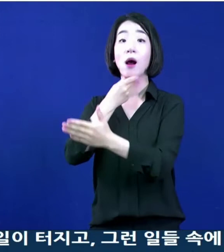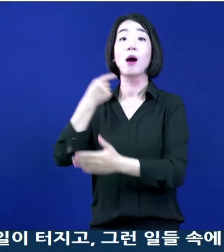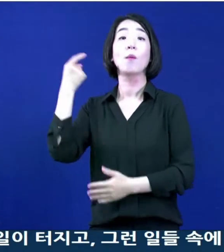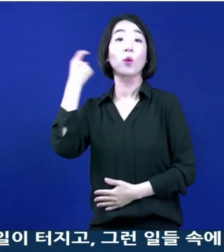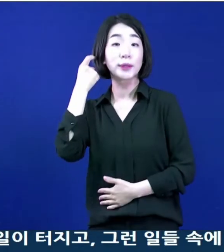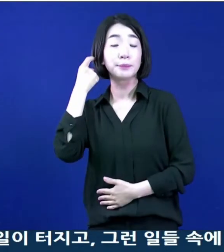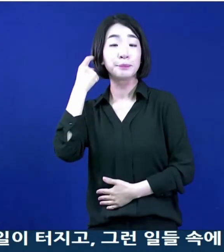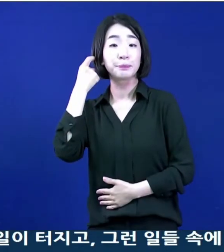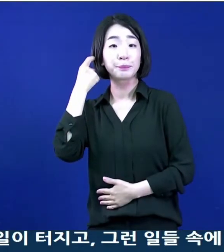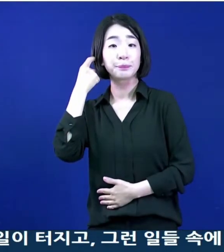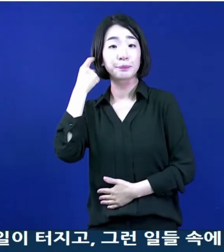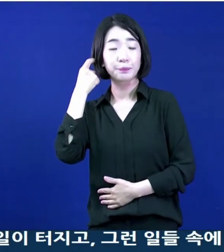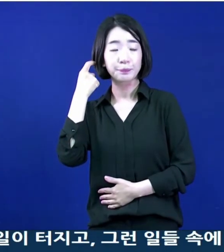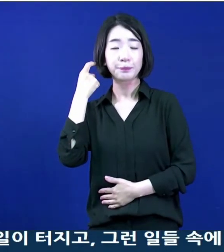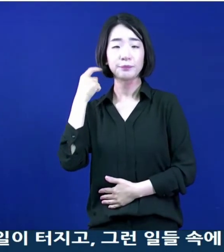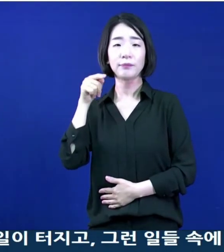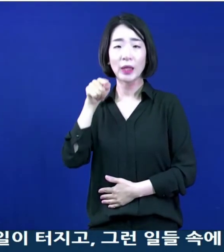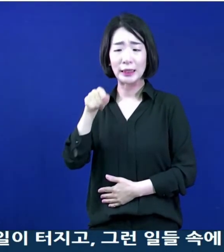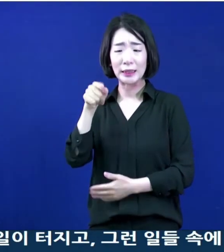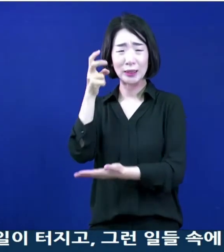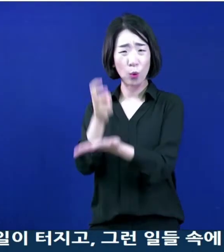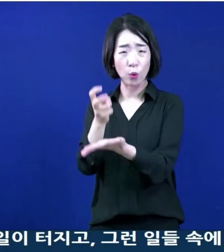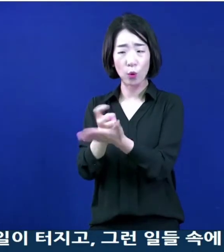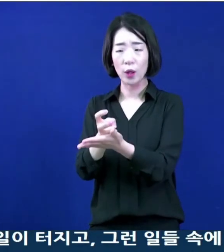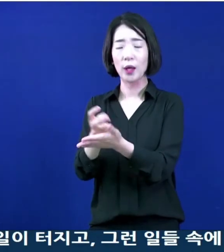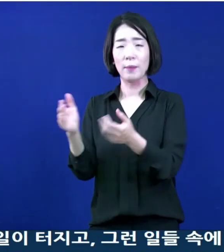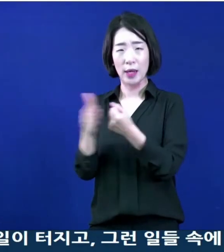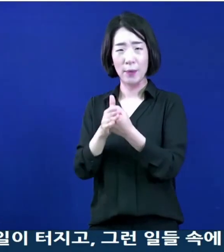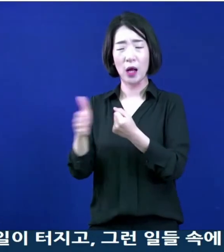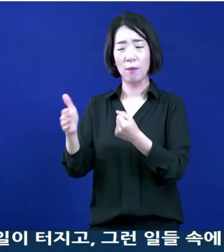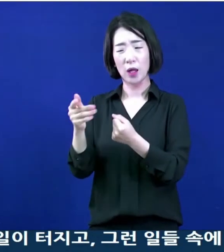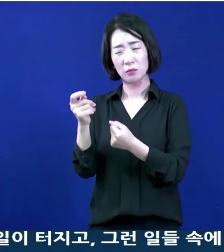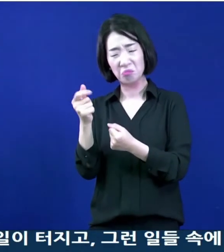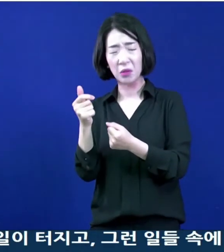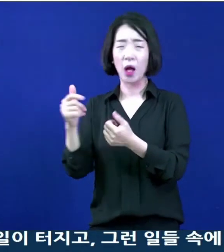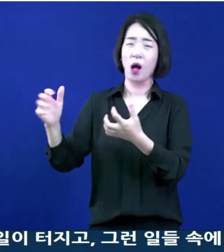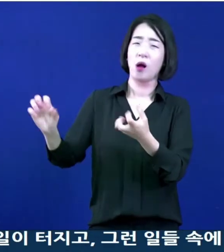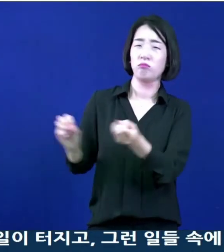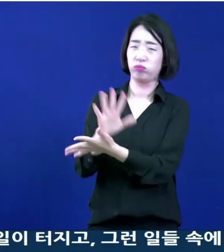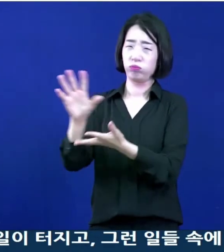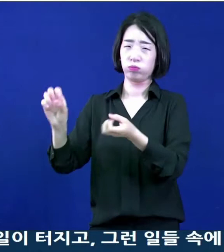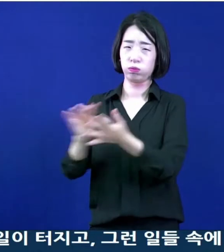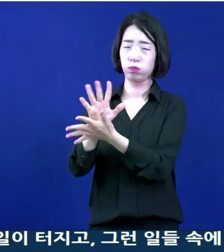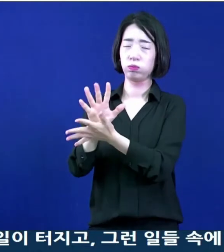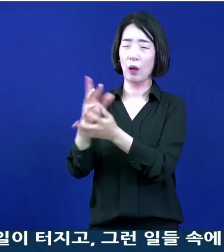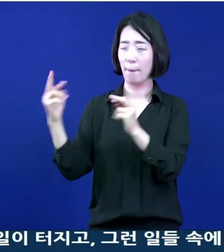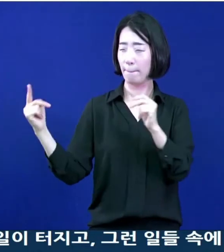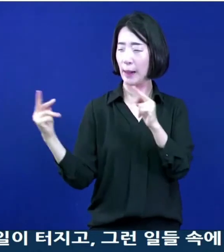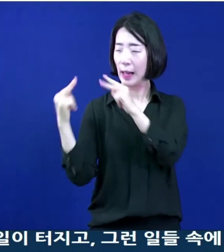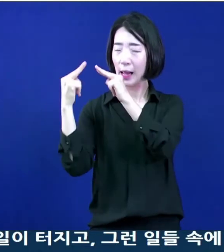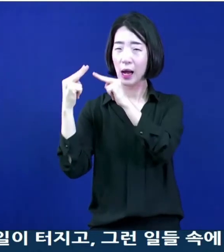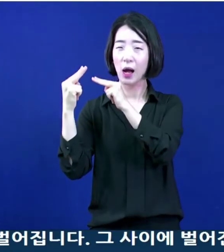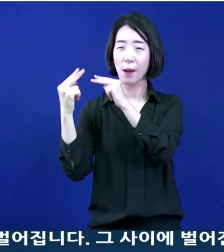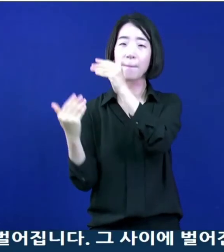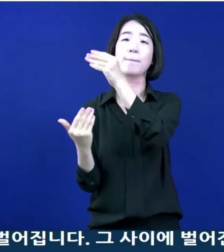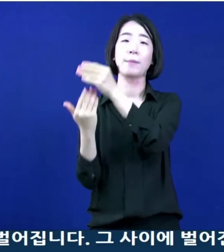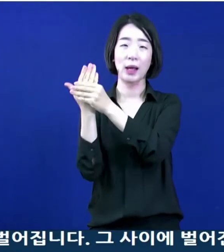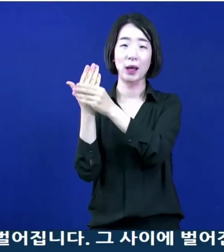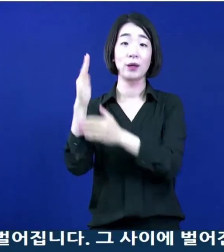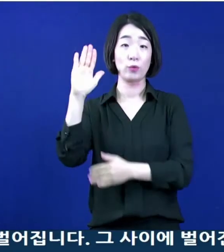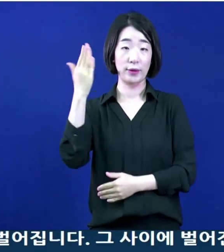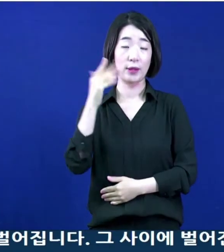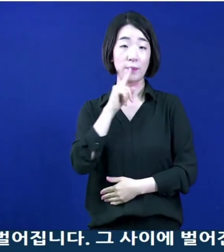복음이고요. 이 도로 말미암아 적지 않은 소동이 생긴 겁니다. 이제 반대하는 이 세력이 등장한